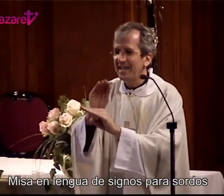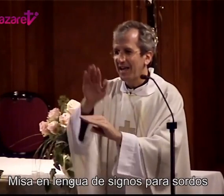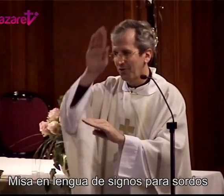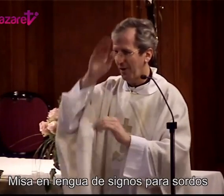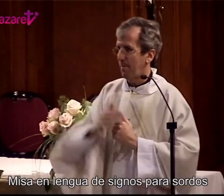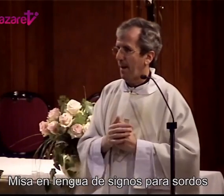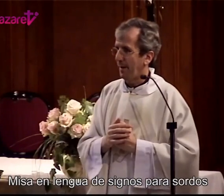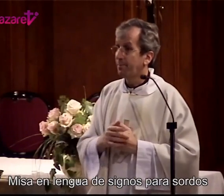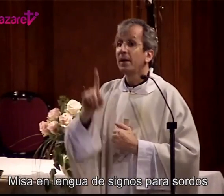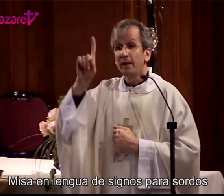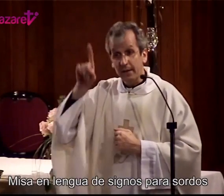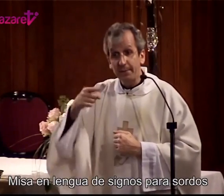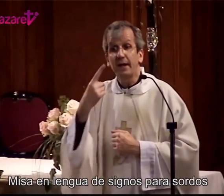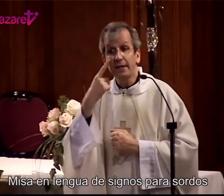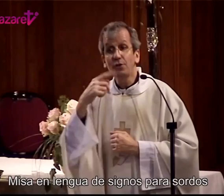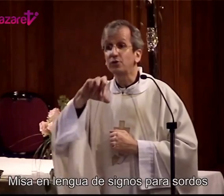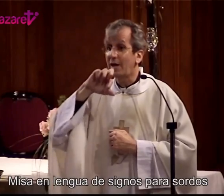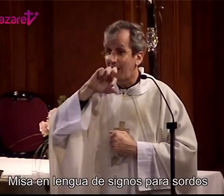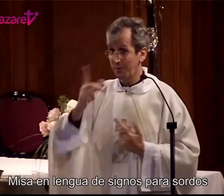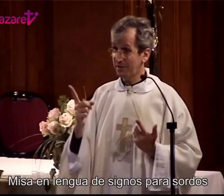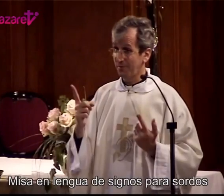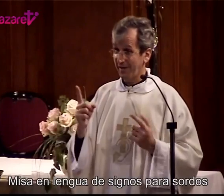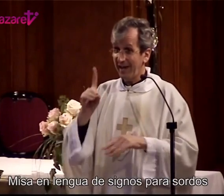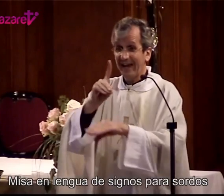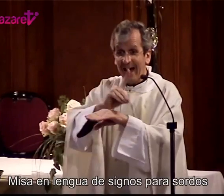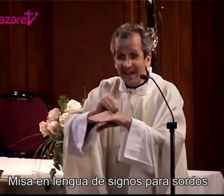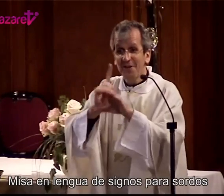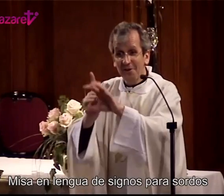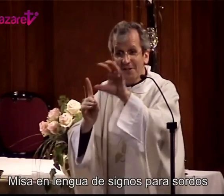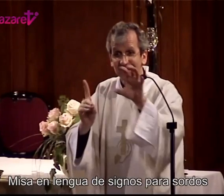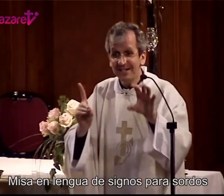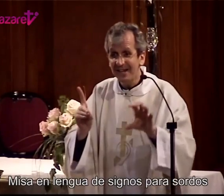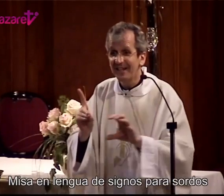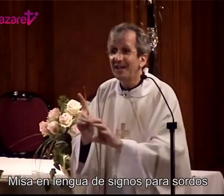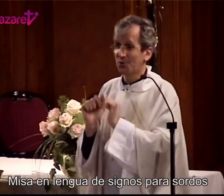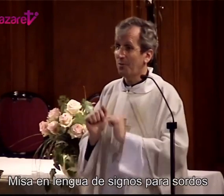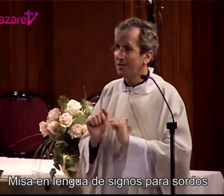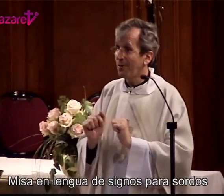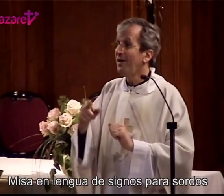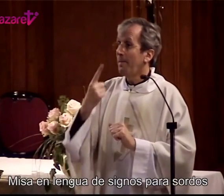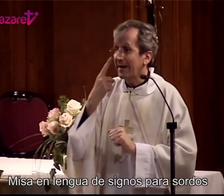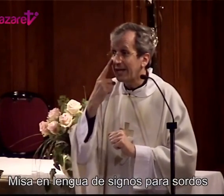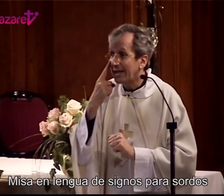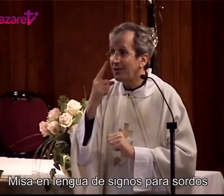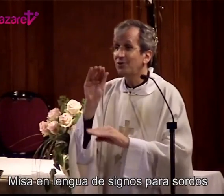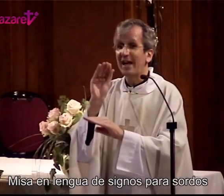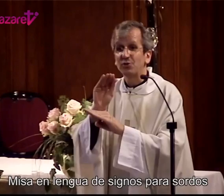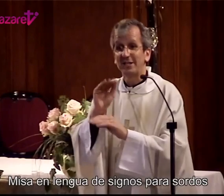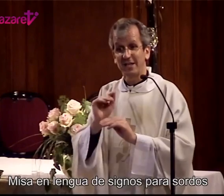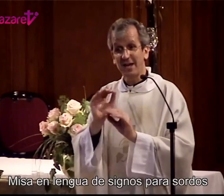enseñando el Papa. También atentos al obispo, cada diócesis tiene su obispo para estar atentos a sus enseñanzas,